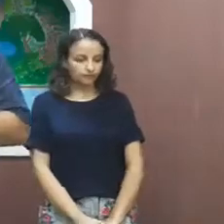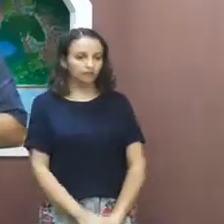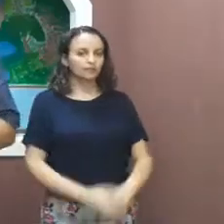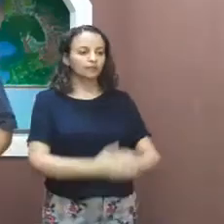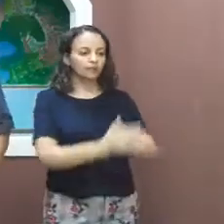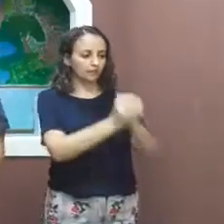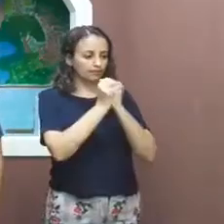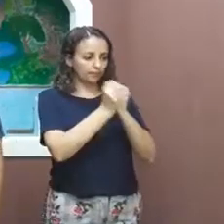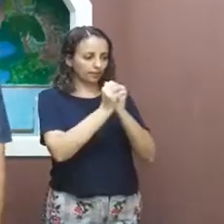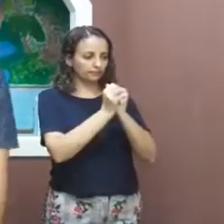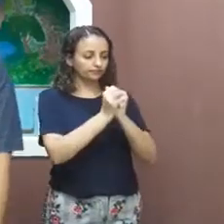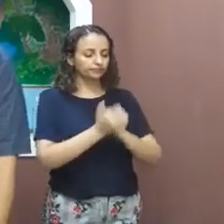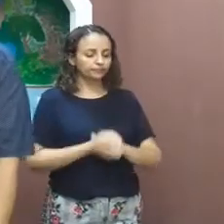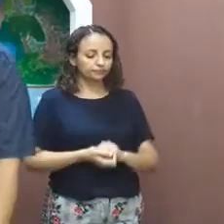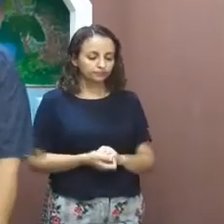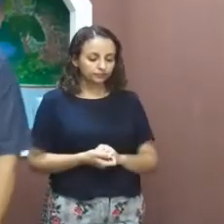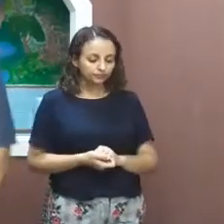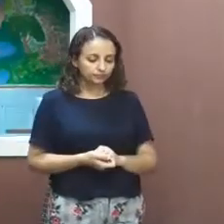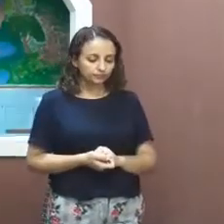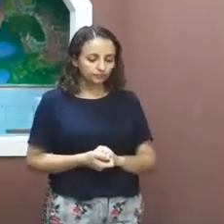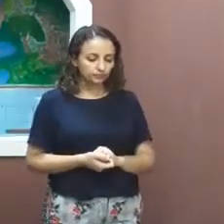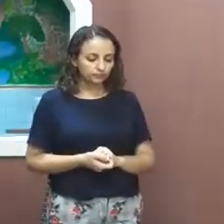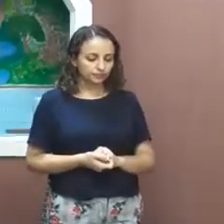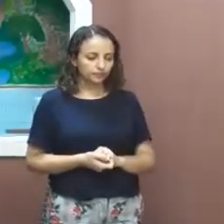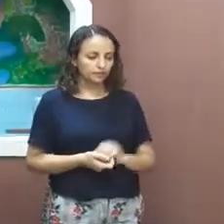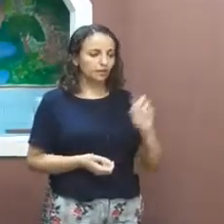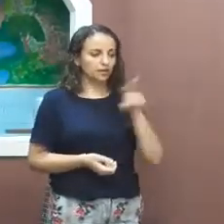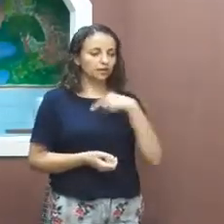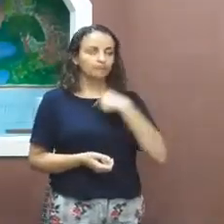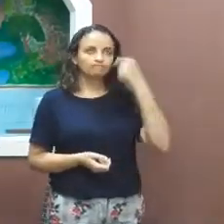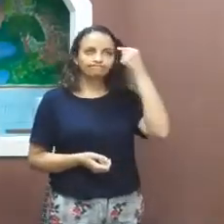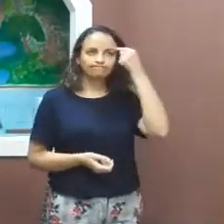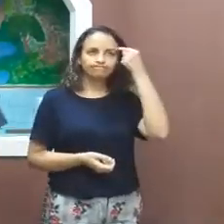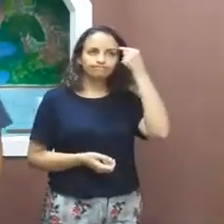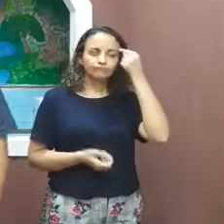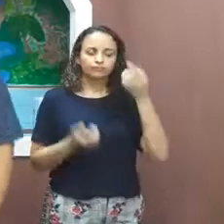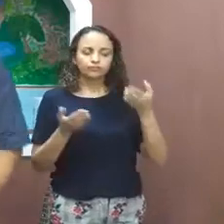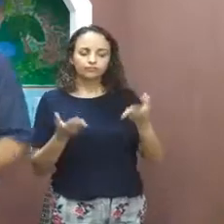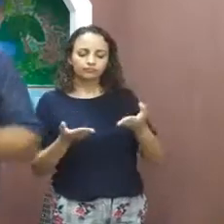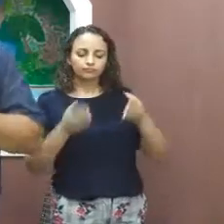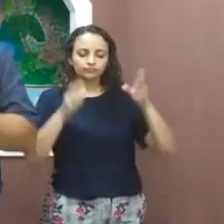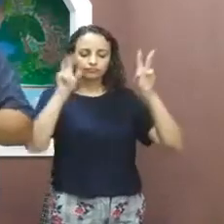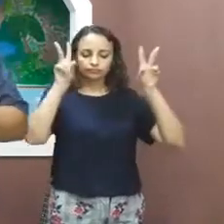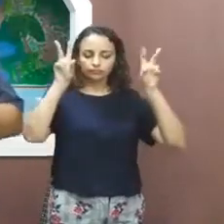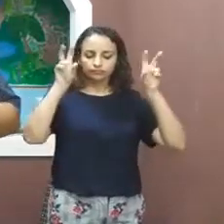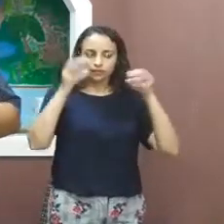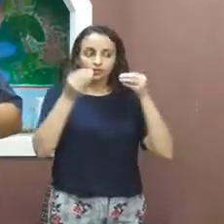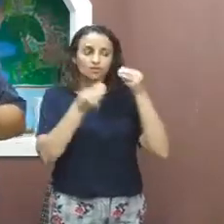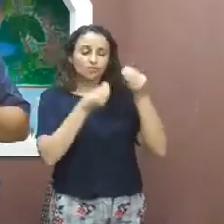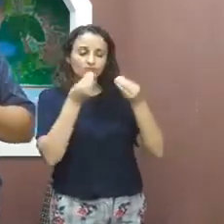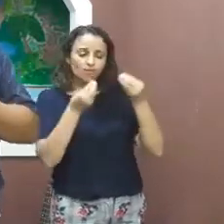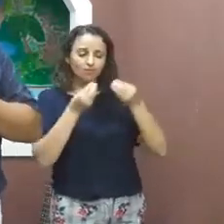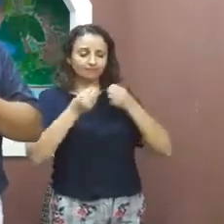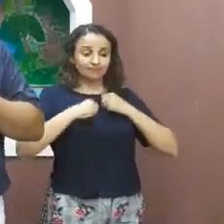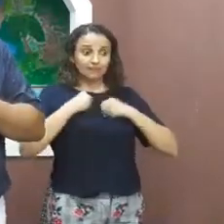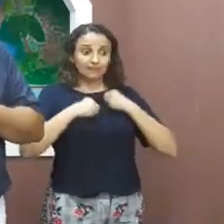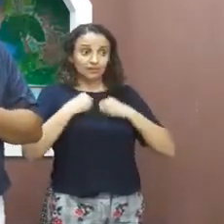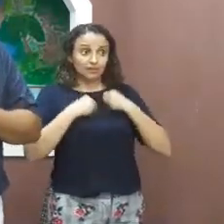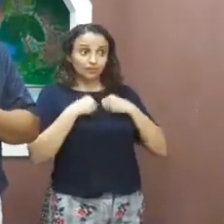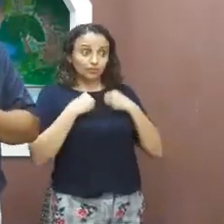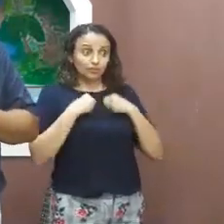Amém, meus queridos. Nós vamos meditar nesta noite como lidar com a